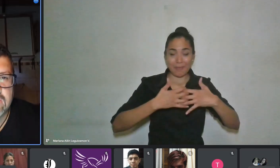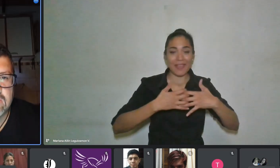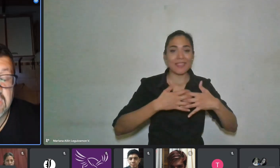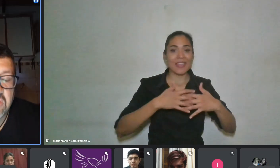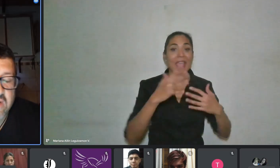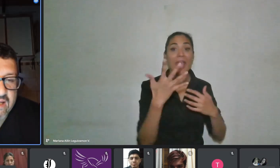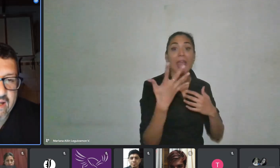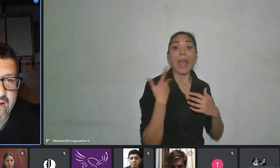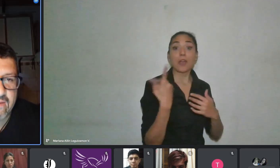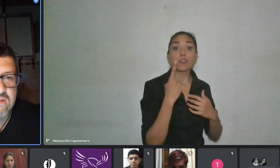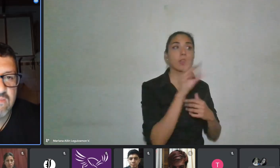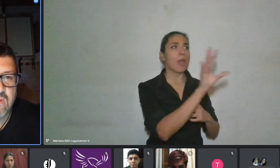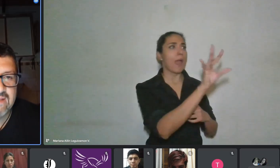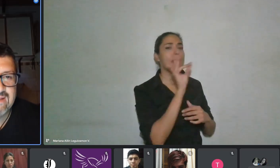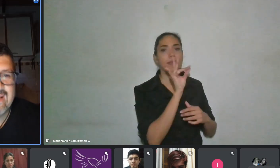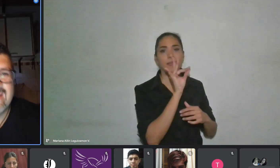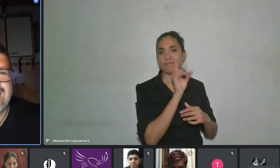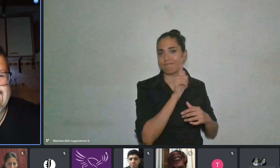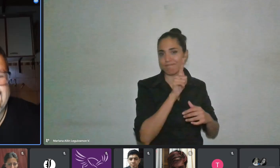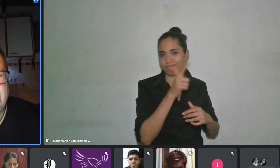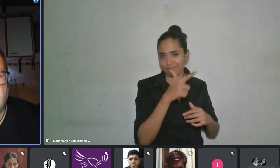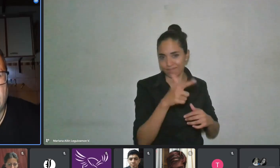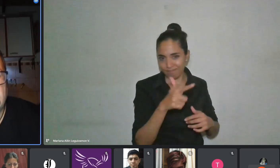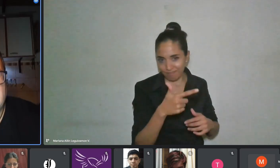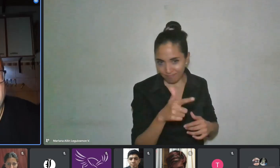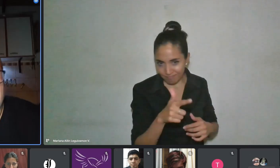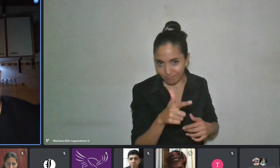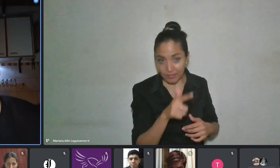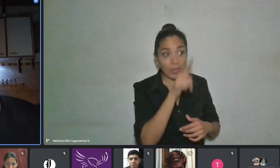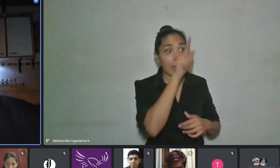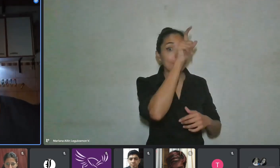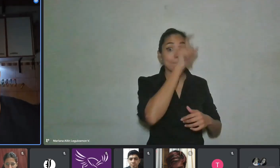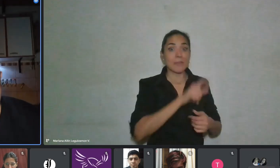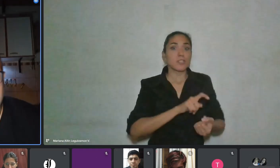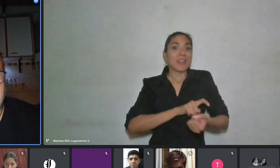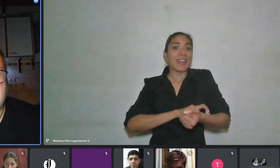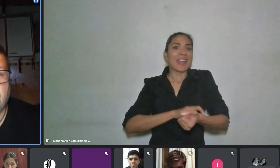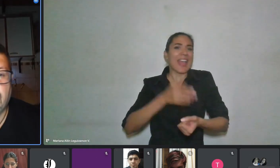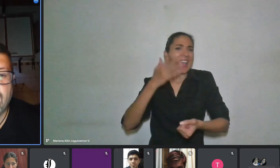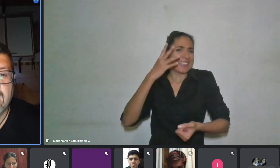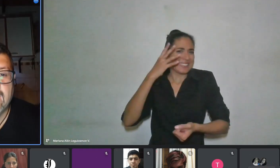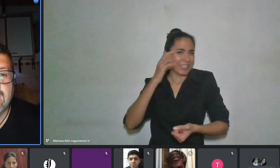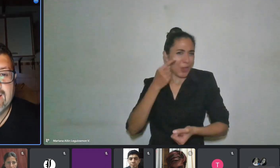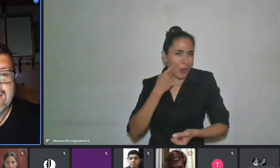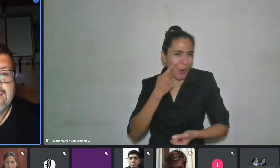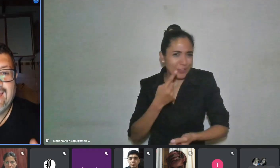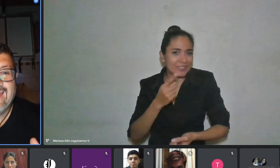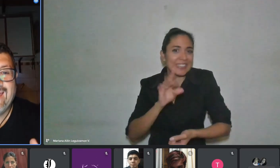autoridades, sino que era simplemente el que nacía con sangre azul, se le llamaba en ese tiempo,